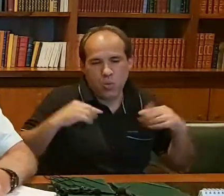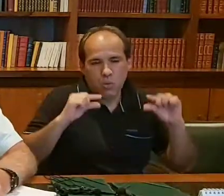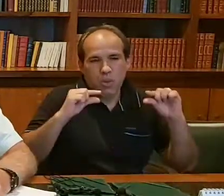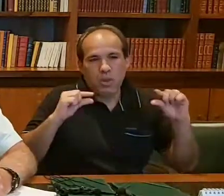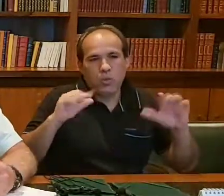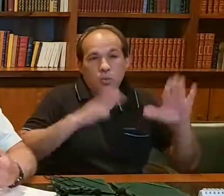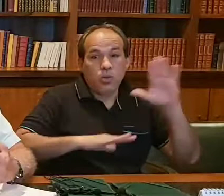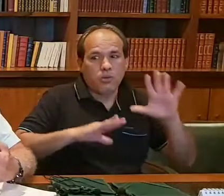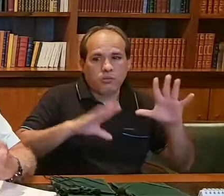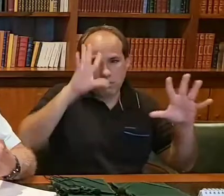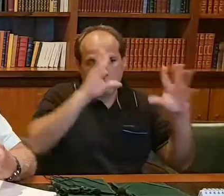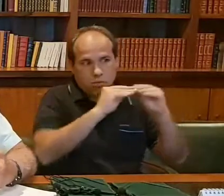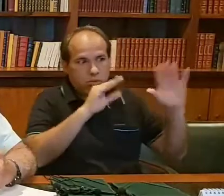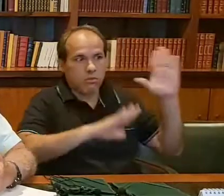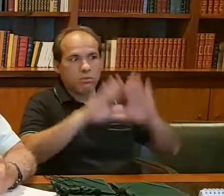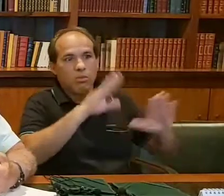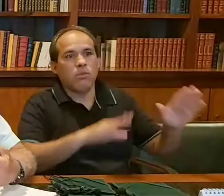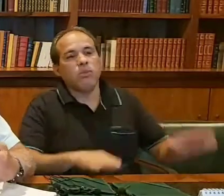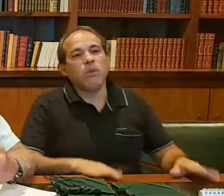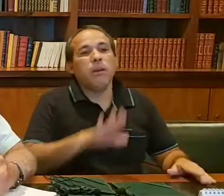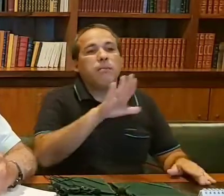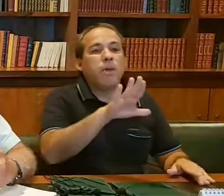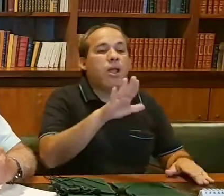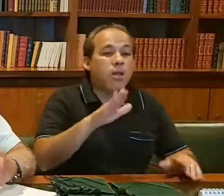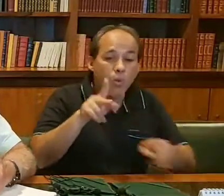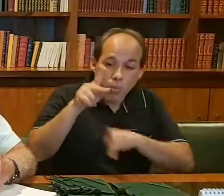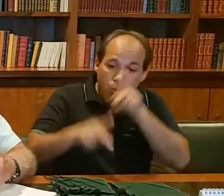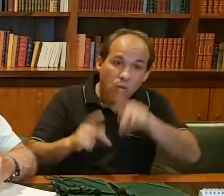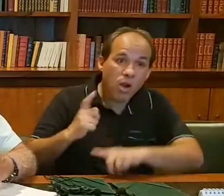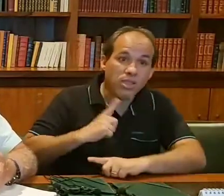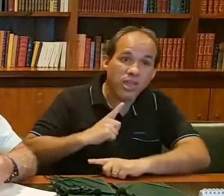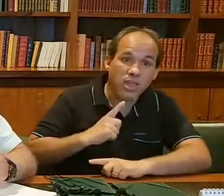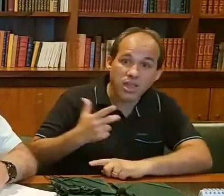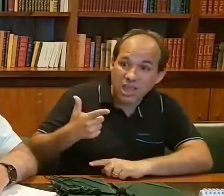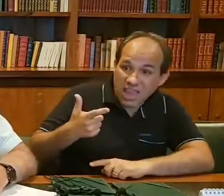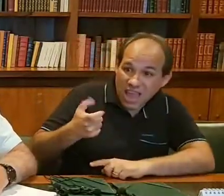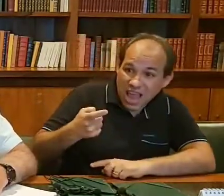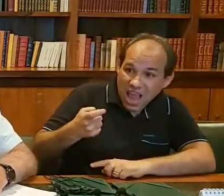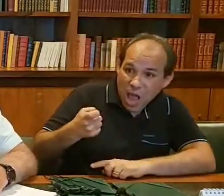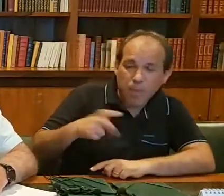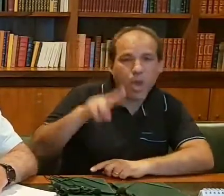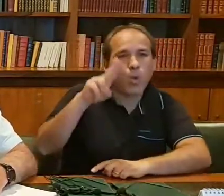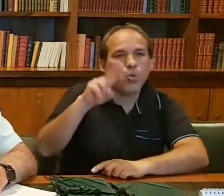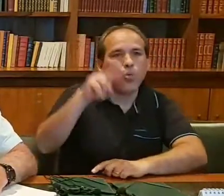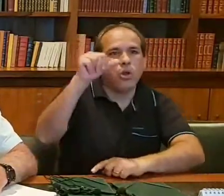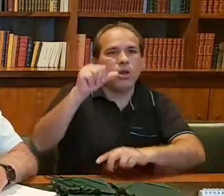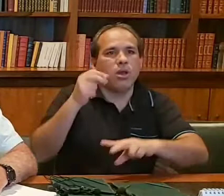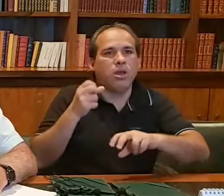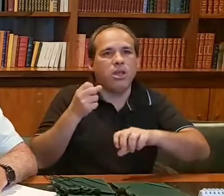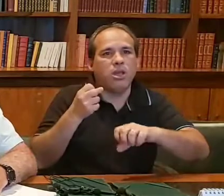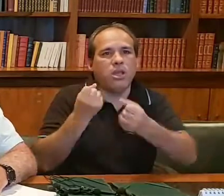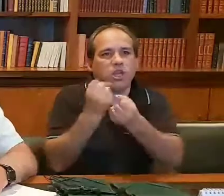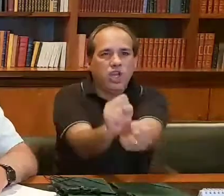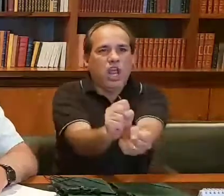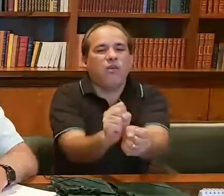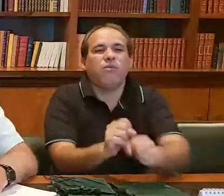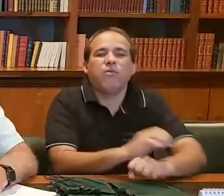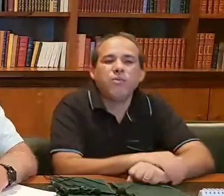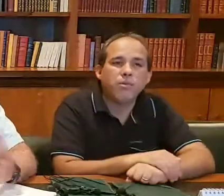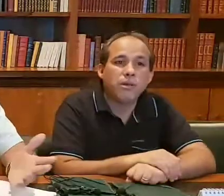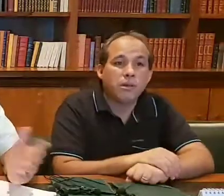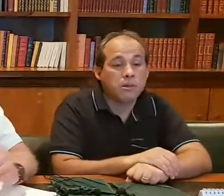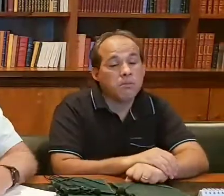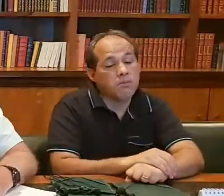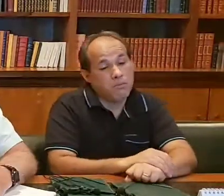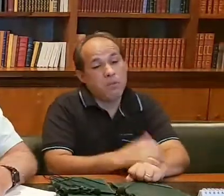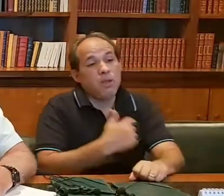doido. Agora, povo armado jamais será escravizado. No que depender de mim, nós temos mudança agora.